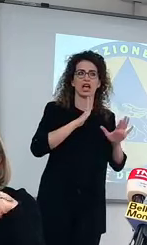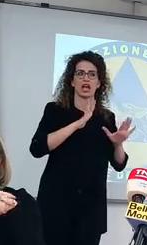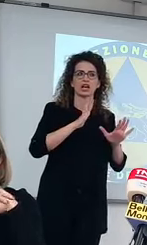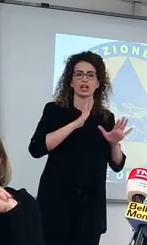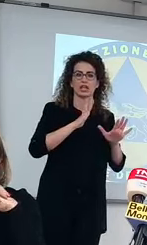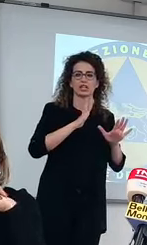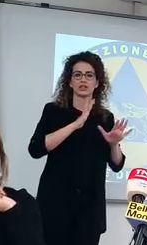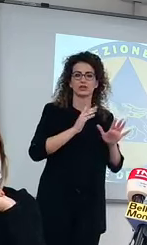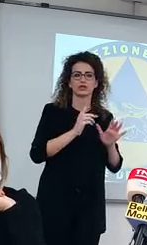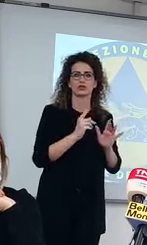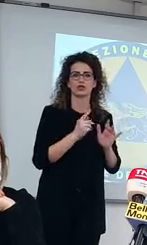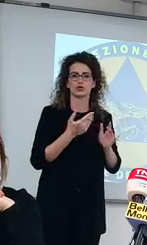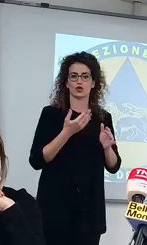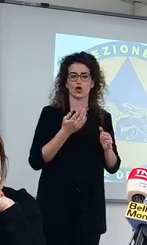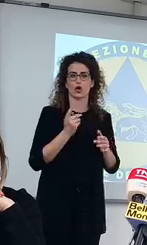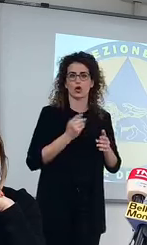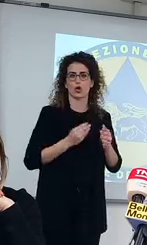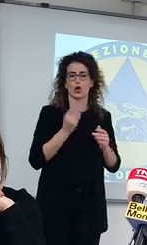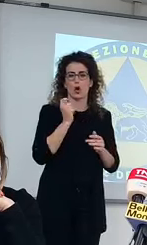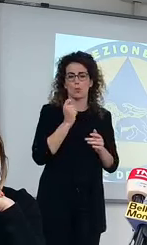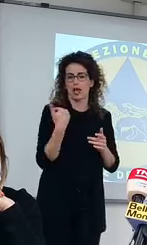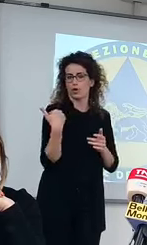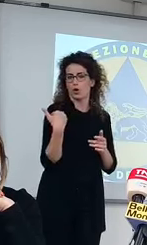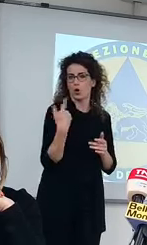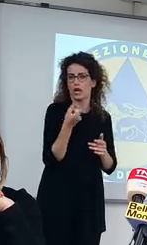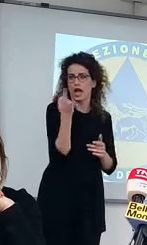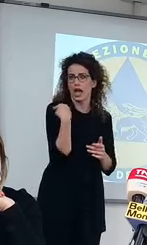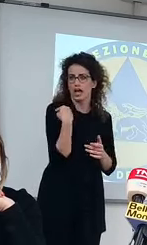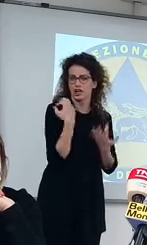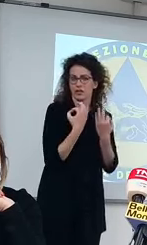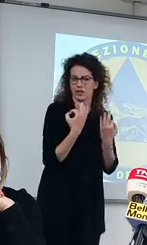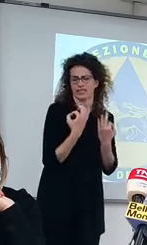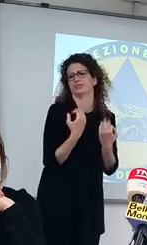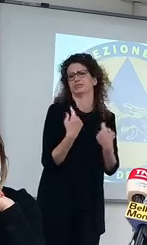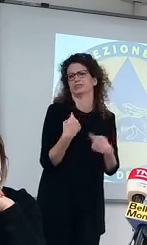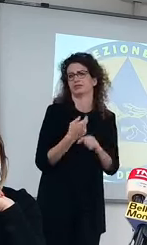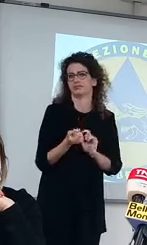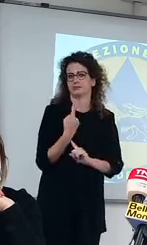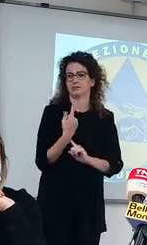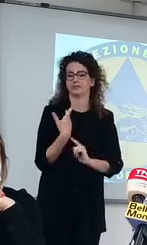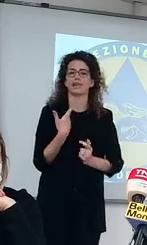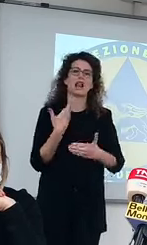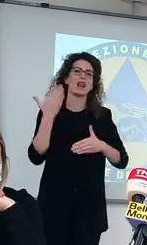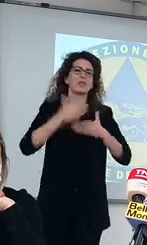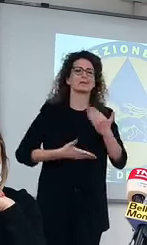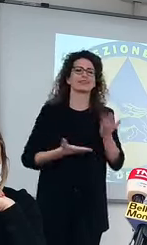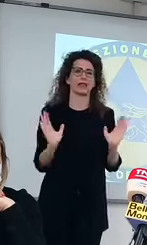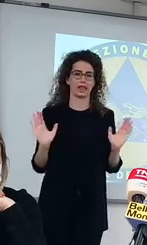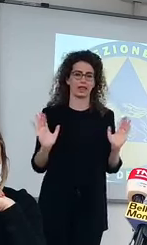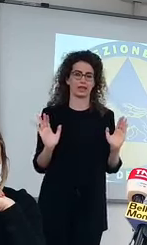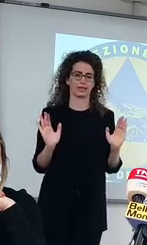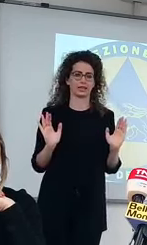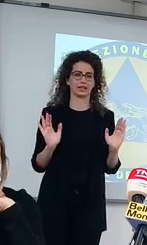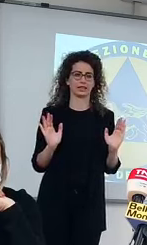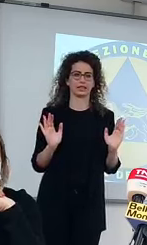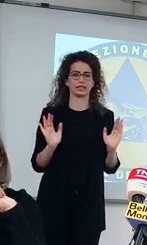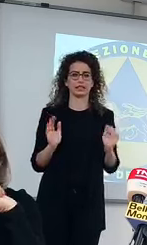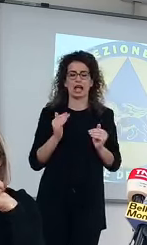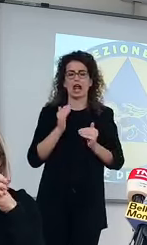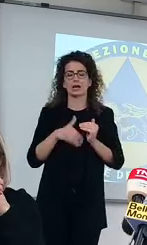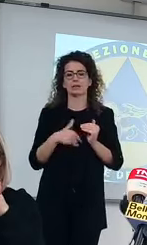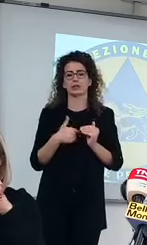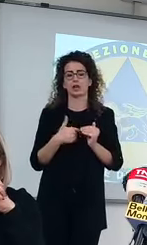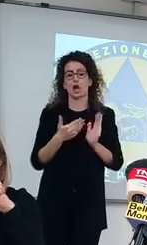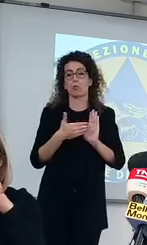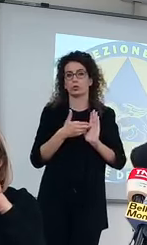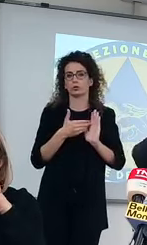Cioè, questo è una deadline, diciamo che è una deadline prudenziale che dovrebbe in via teorica